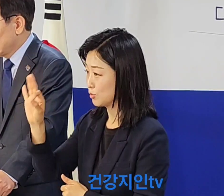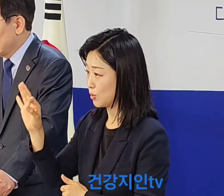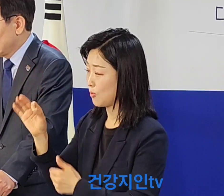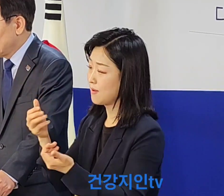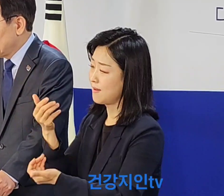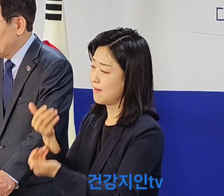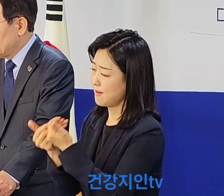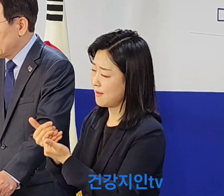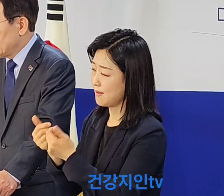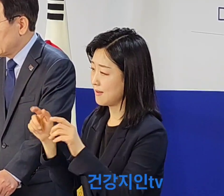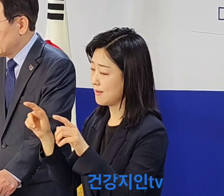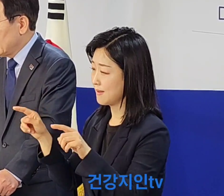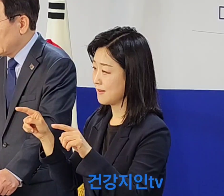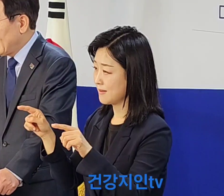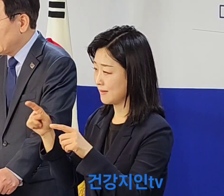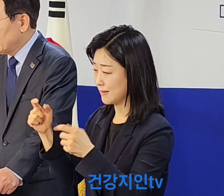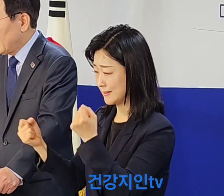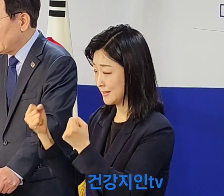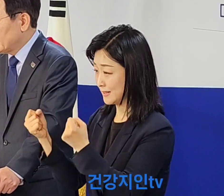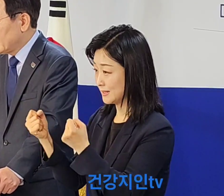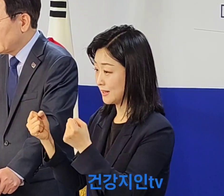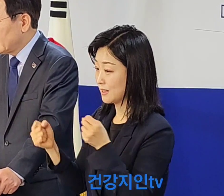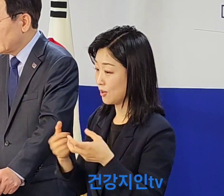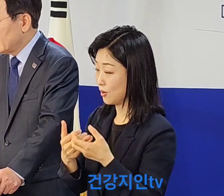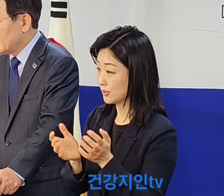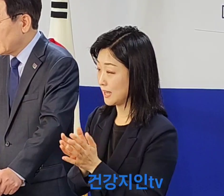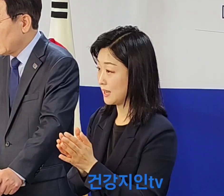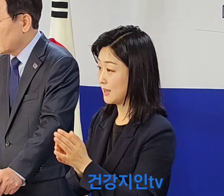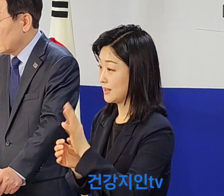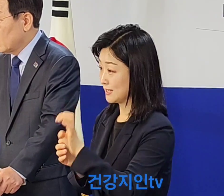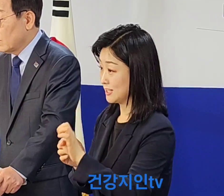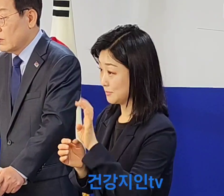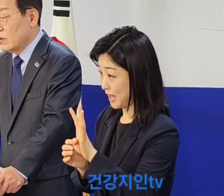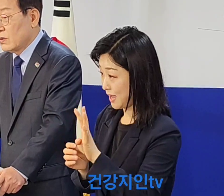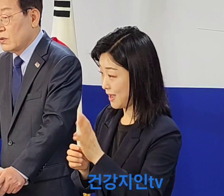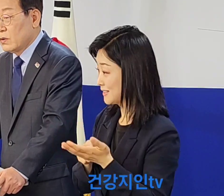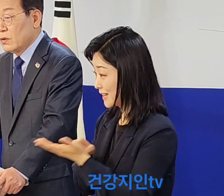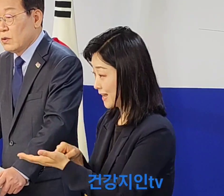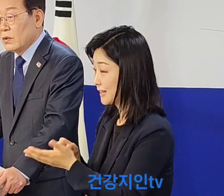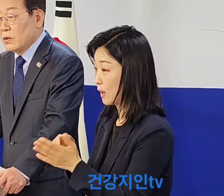있다가 여당이 44%를 제안했고